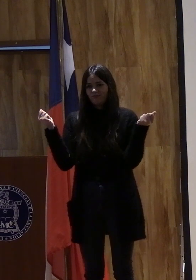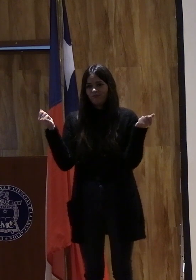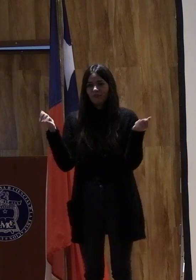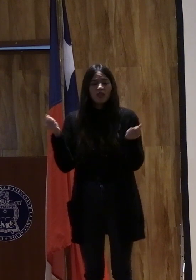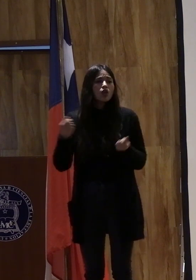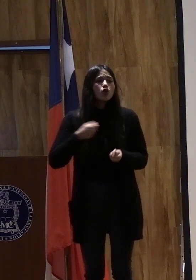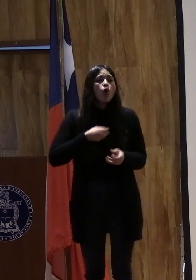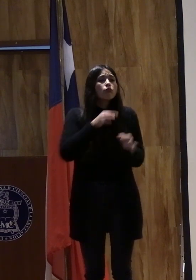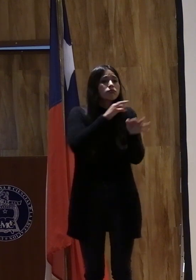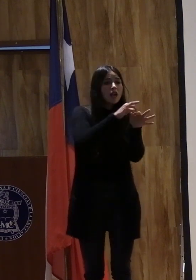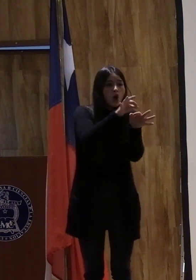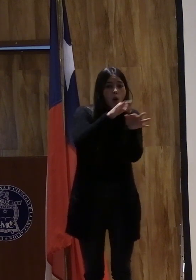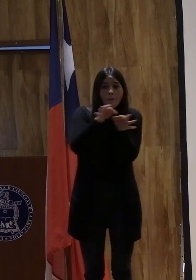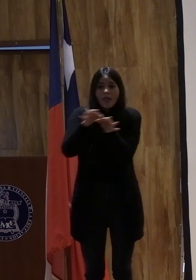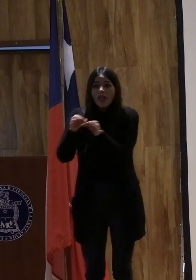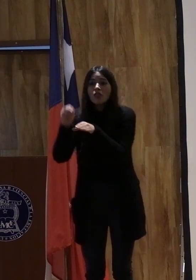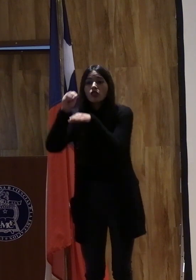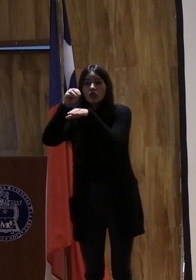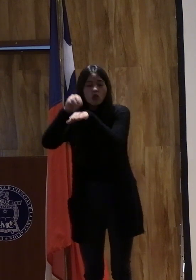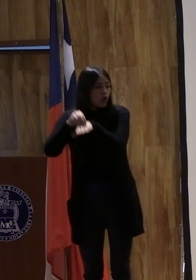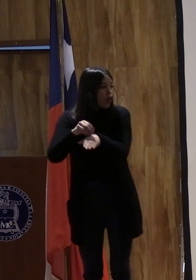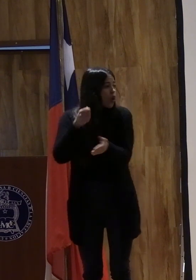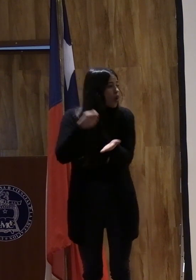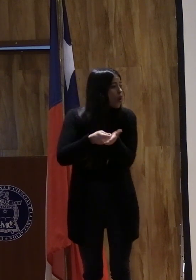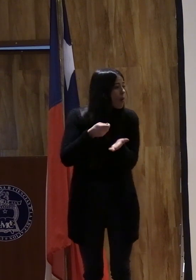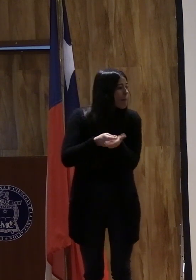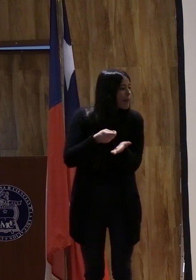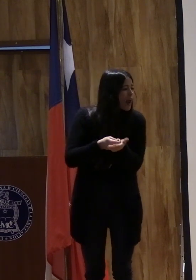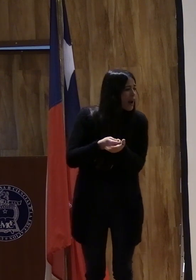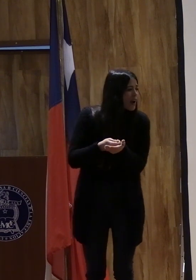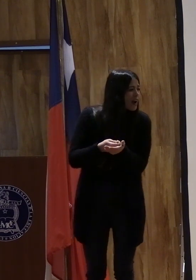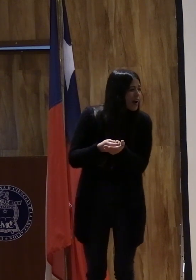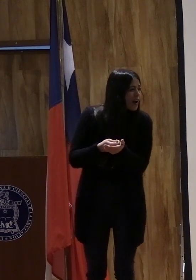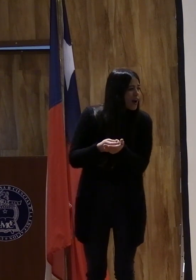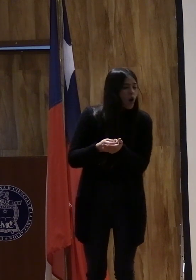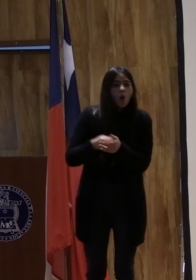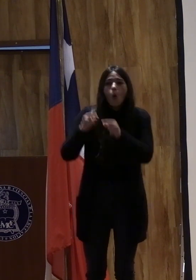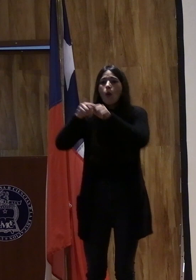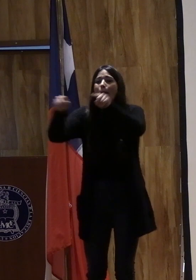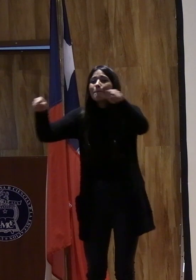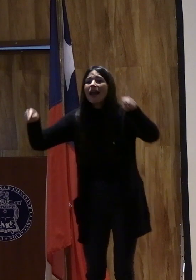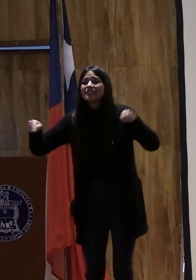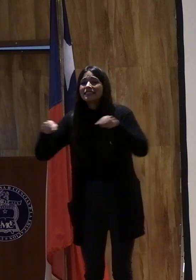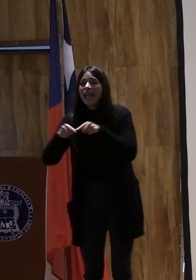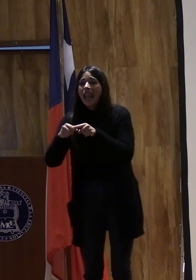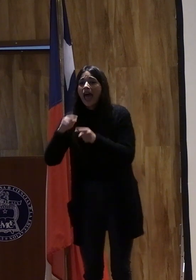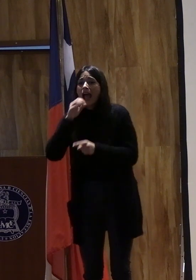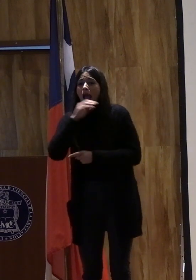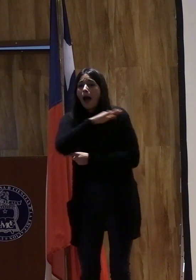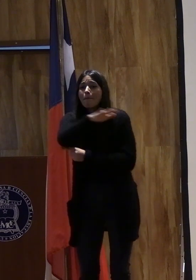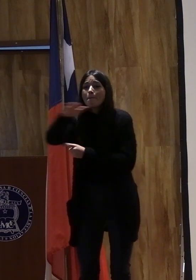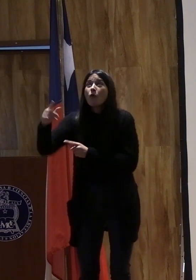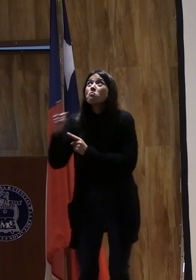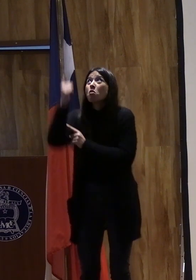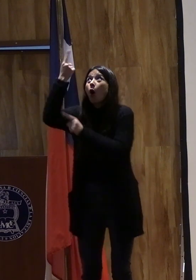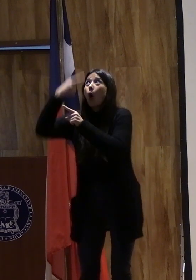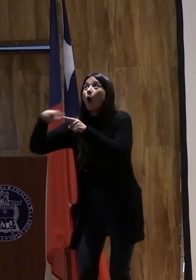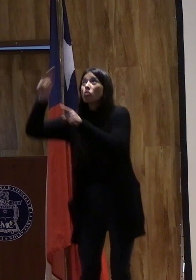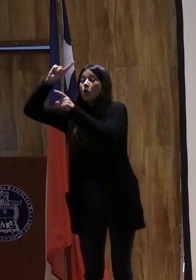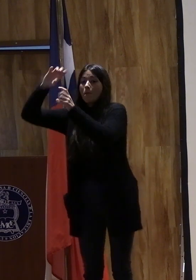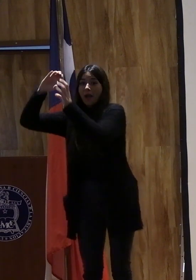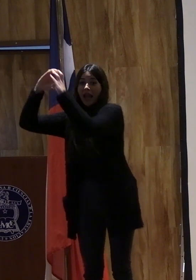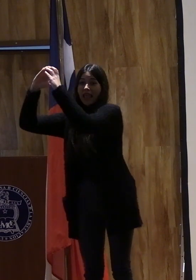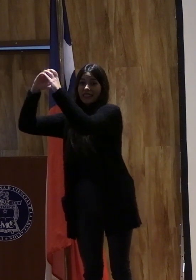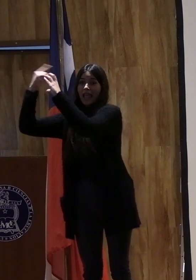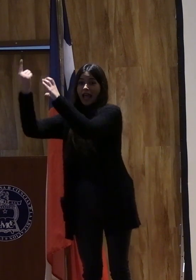yo recomiendo que compren una parcelita como por Saturno o Urano. Ahí hay algunos satélites más o menos